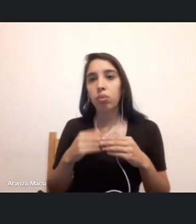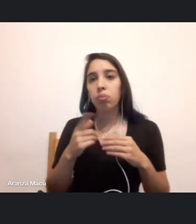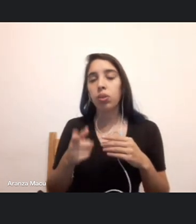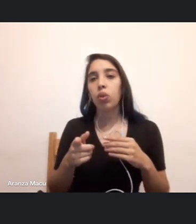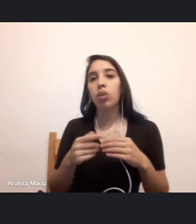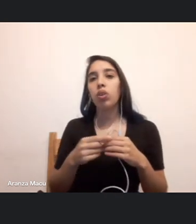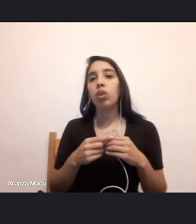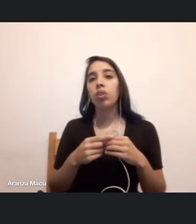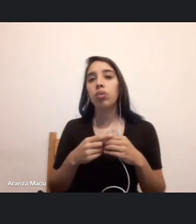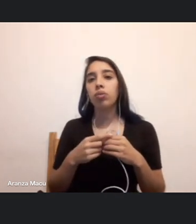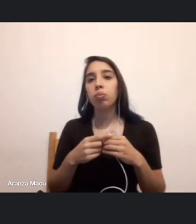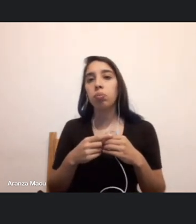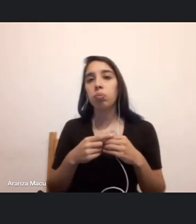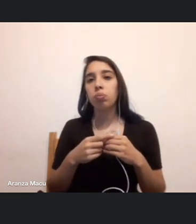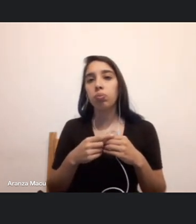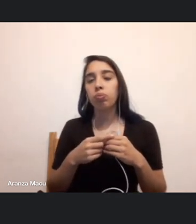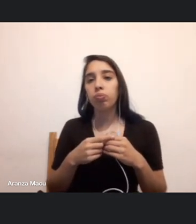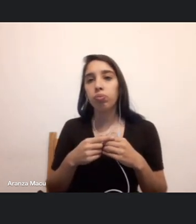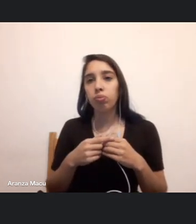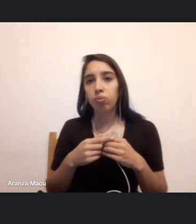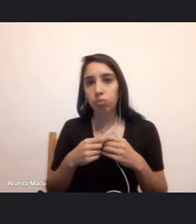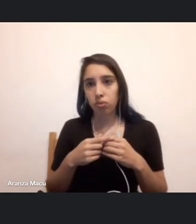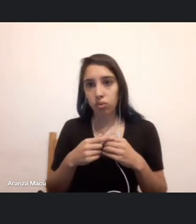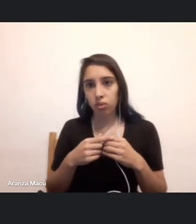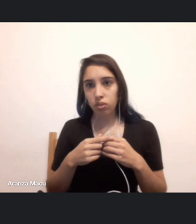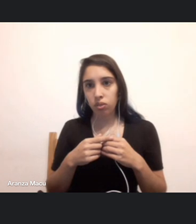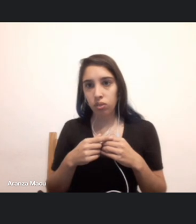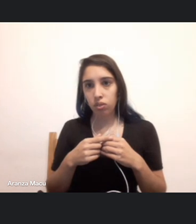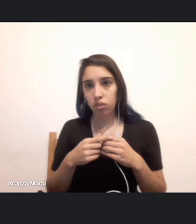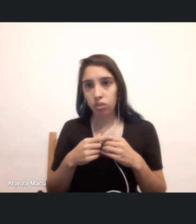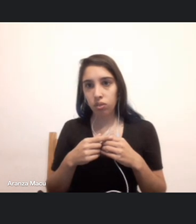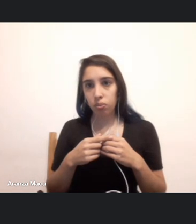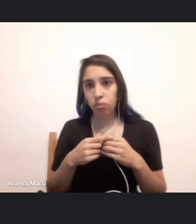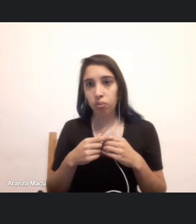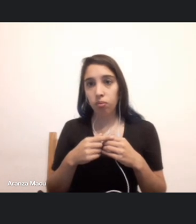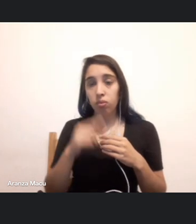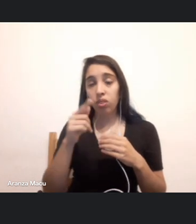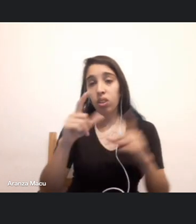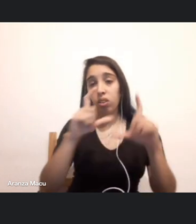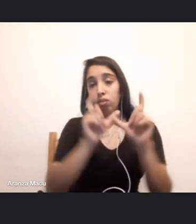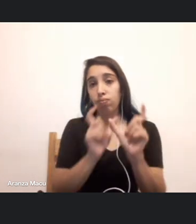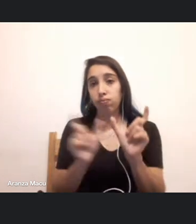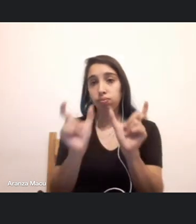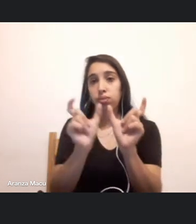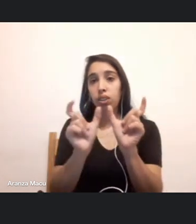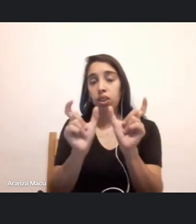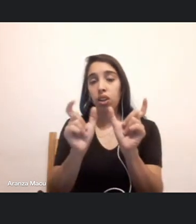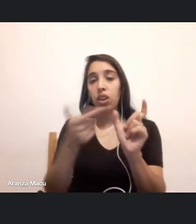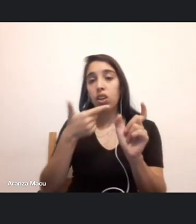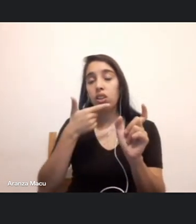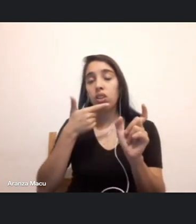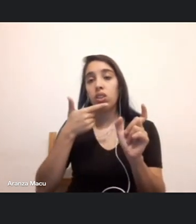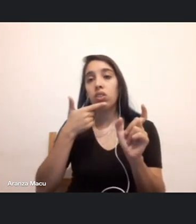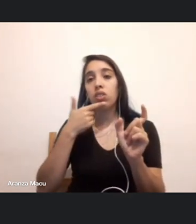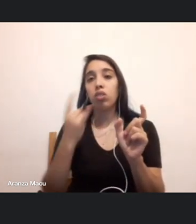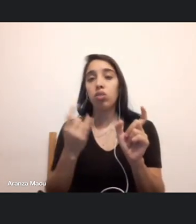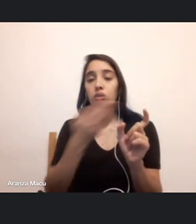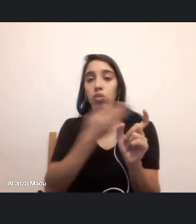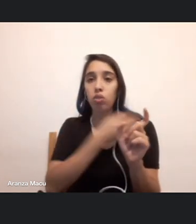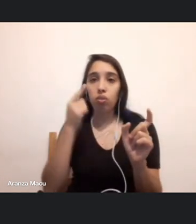¿sí? Y tiene como sufijo el plural, que los adjetivos no llevan plural.